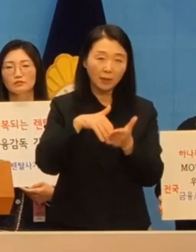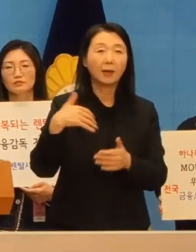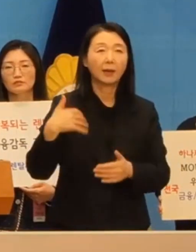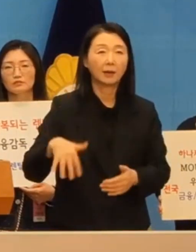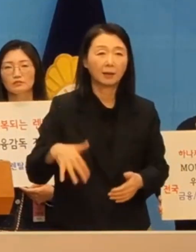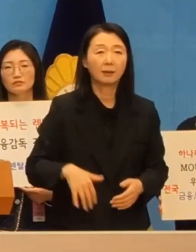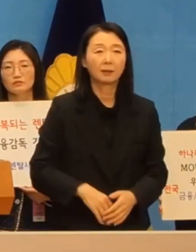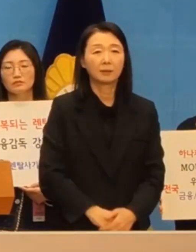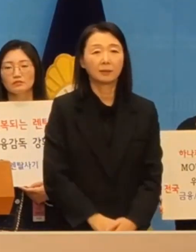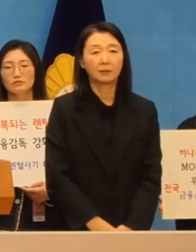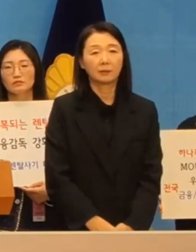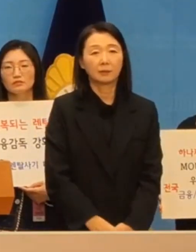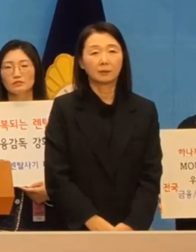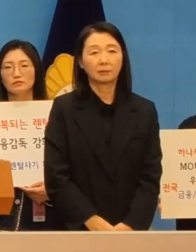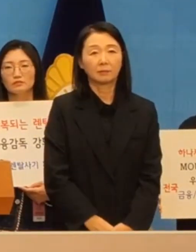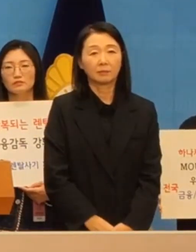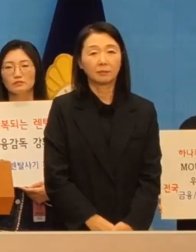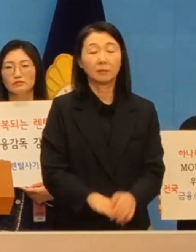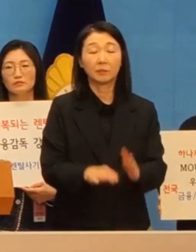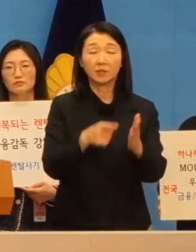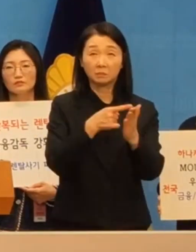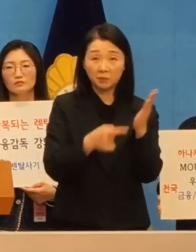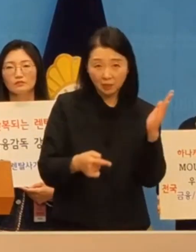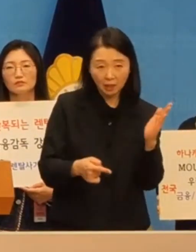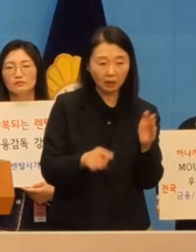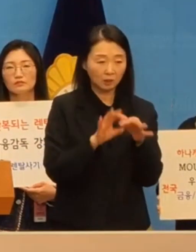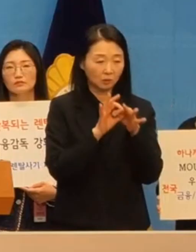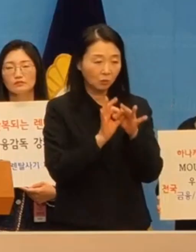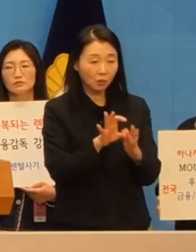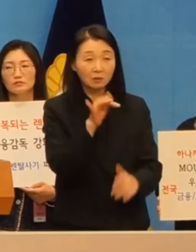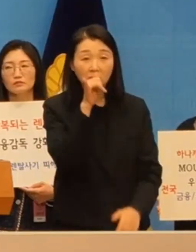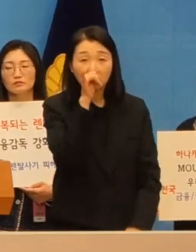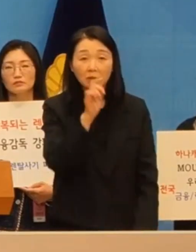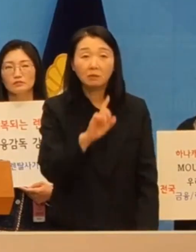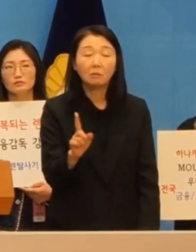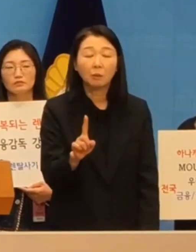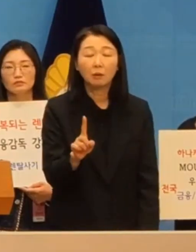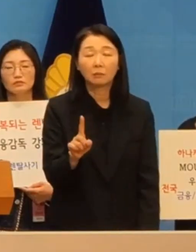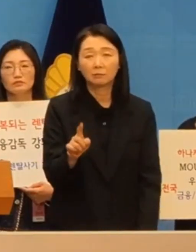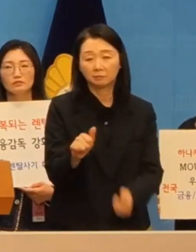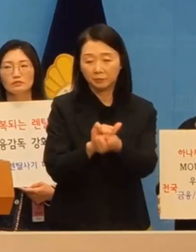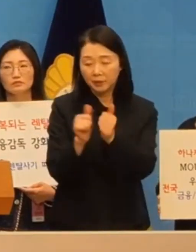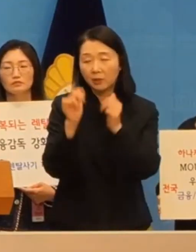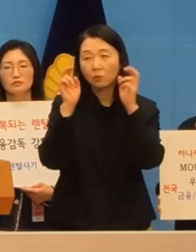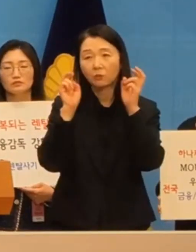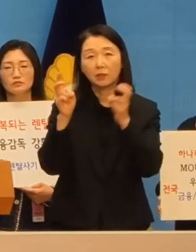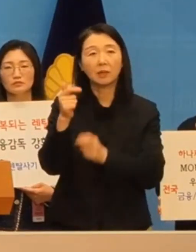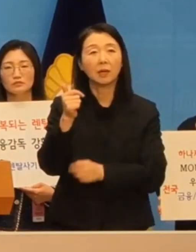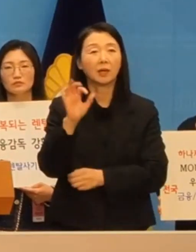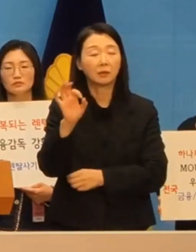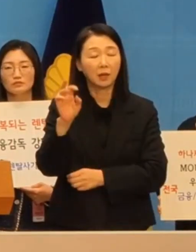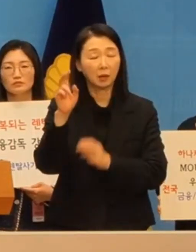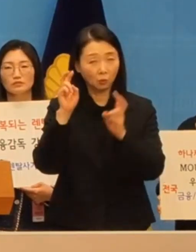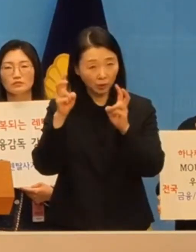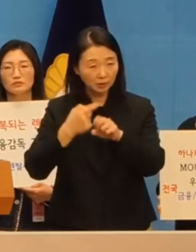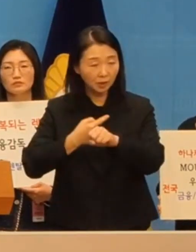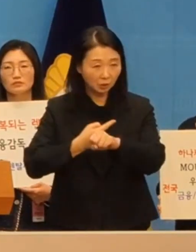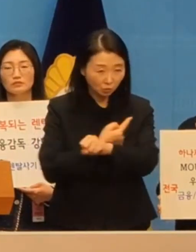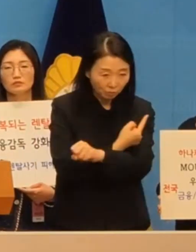중에 있습니다. 이번 피해와 깊숙이 관련된 채권사인 하나캐피탈 외